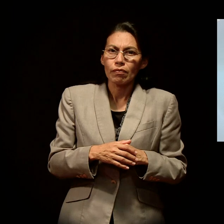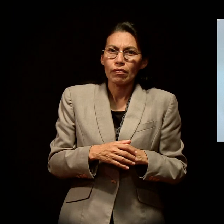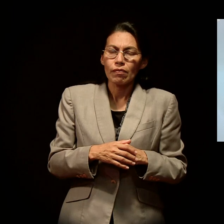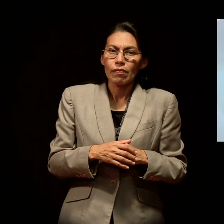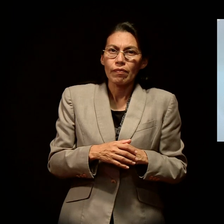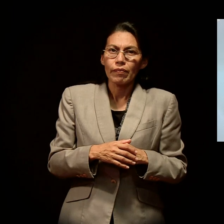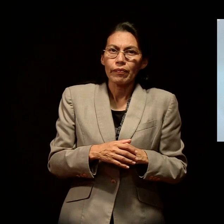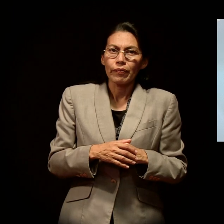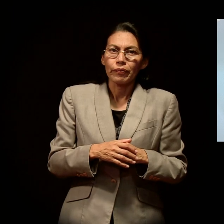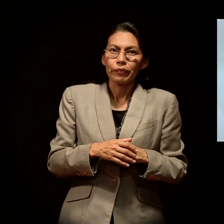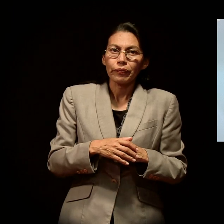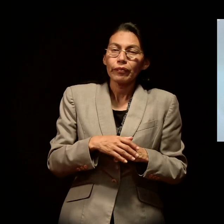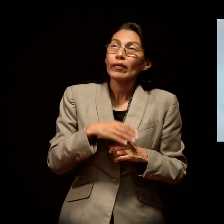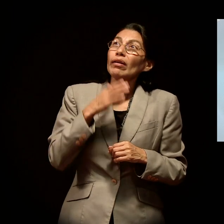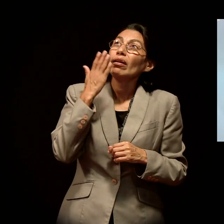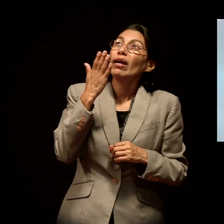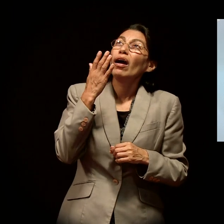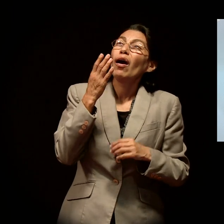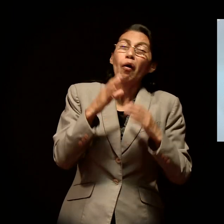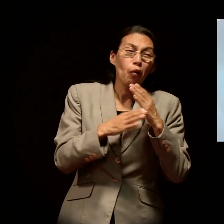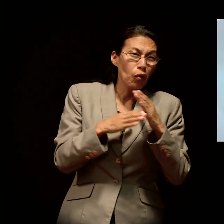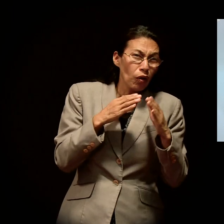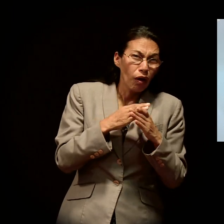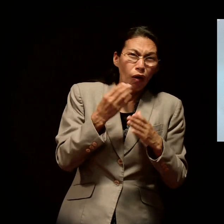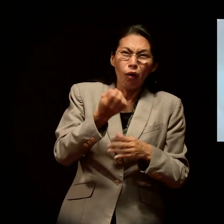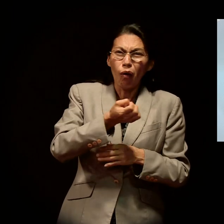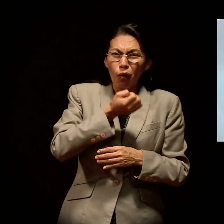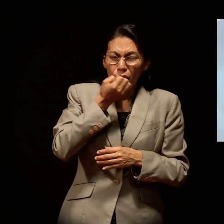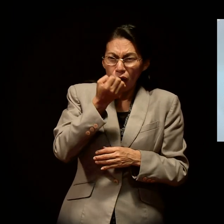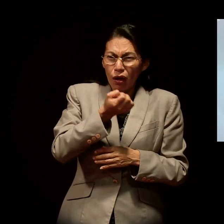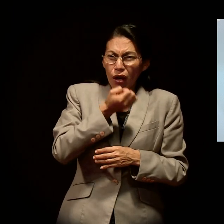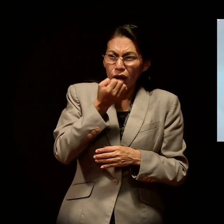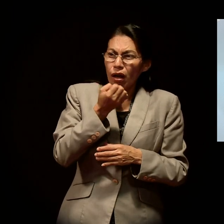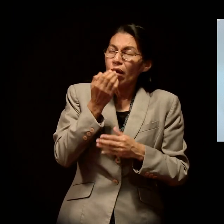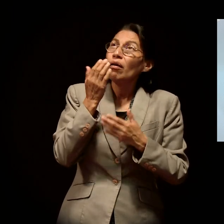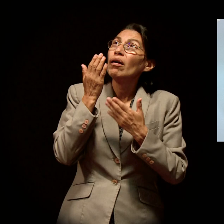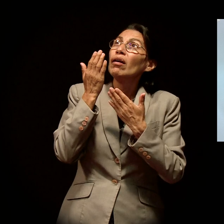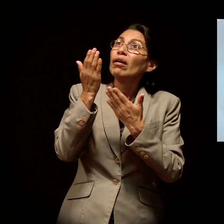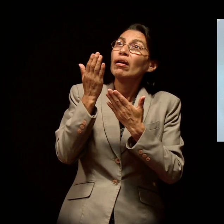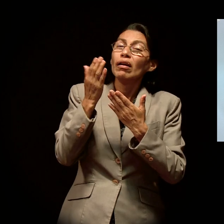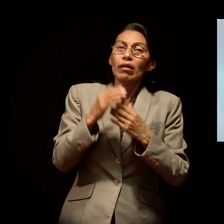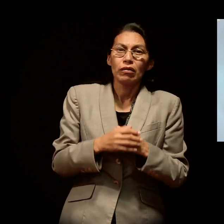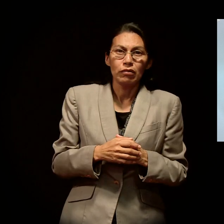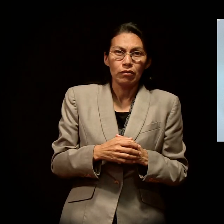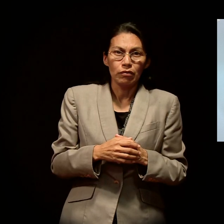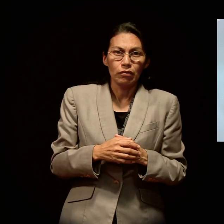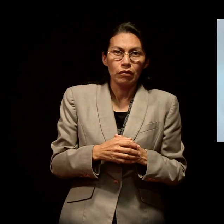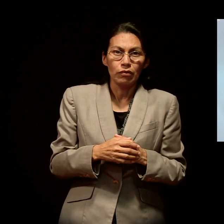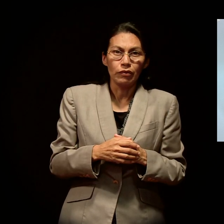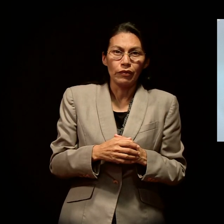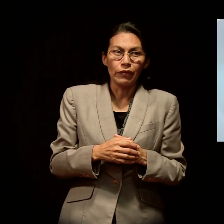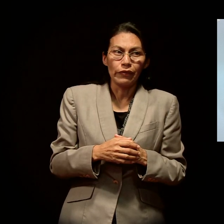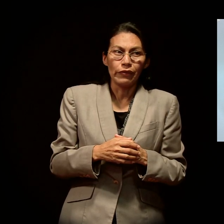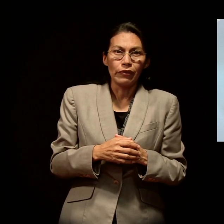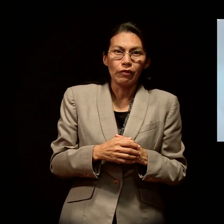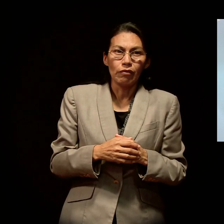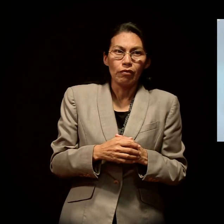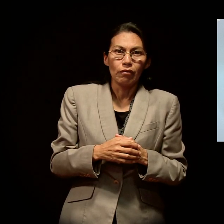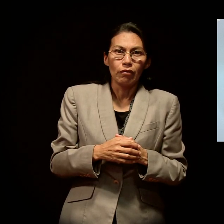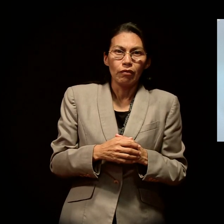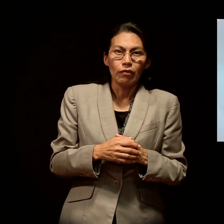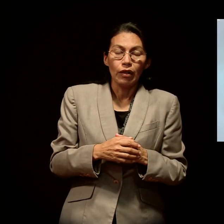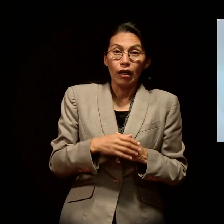a Dios cosas ir y orar fervientemente por otros y el señor